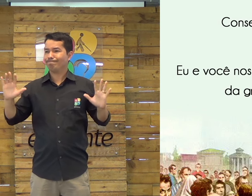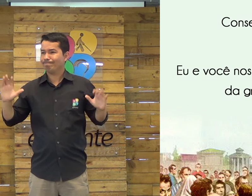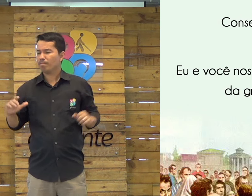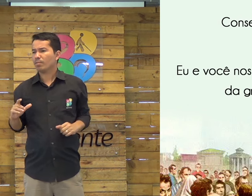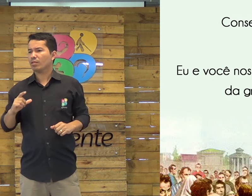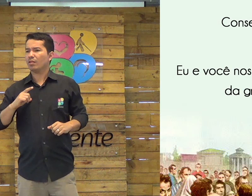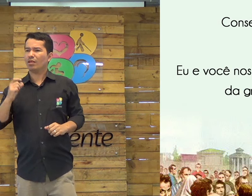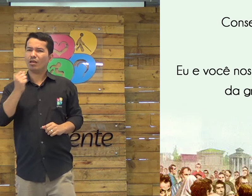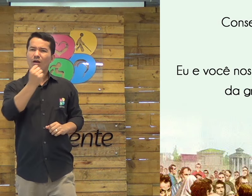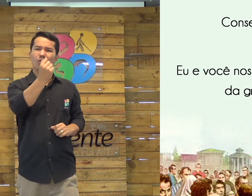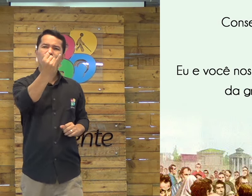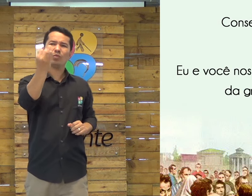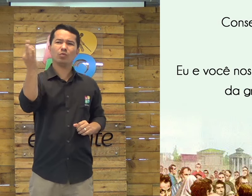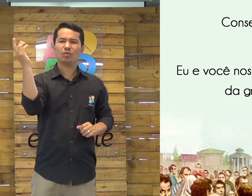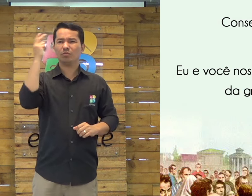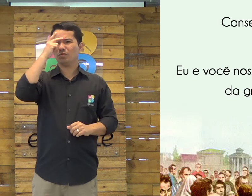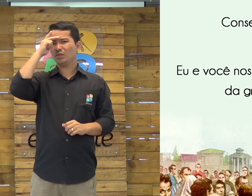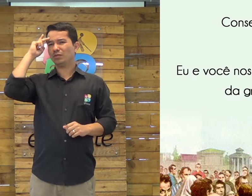Jesus.